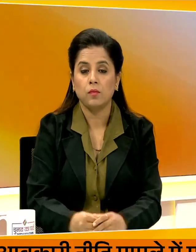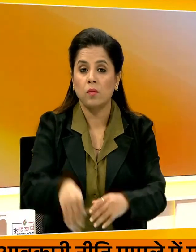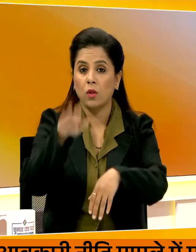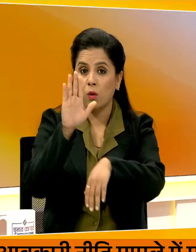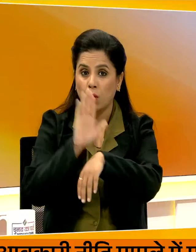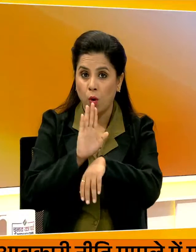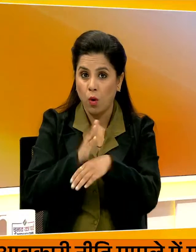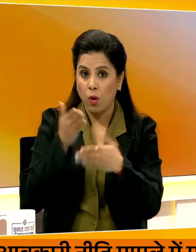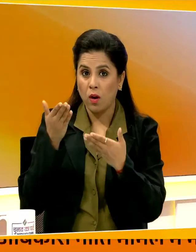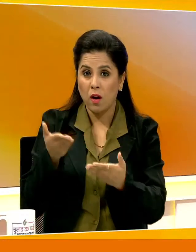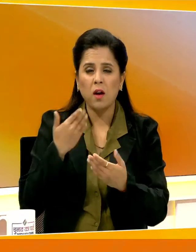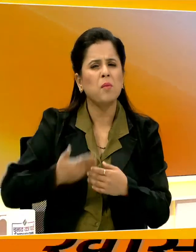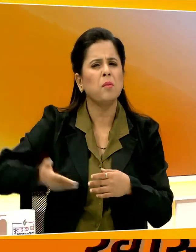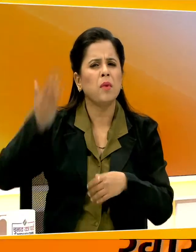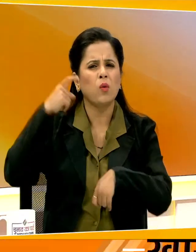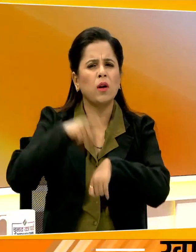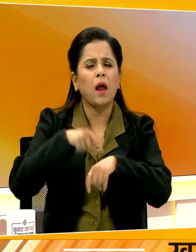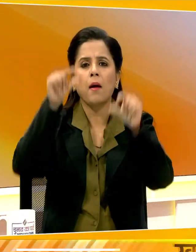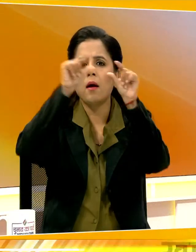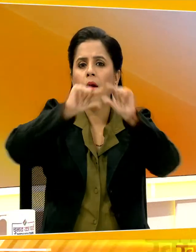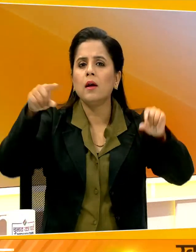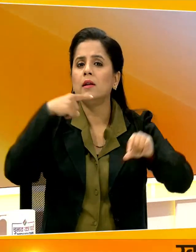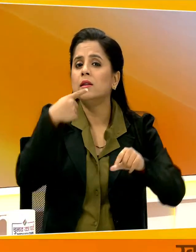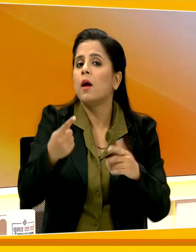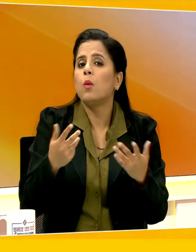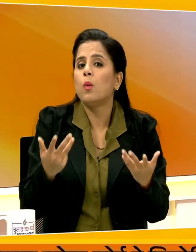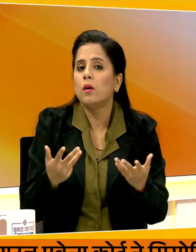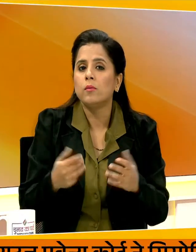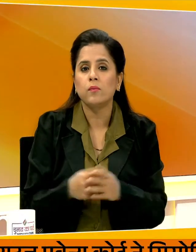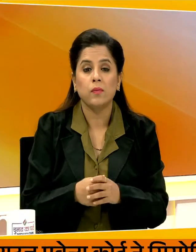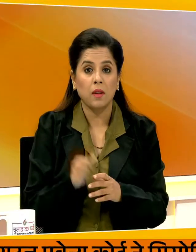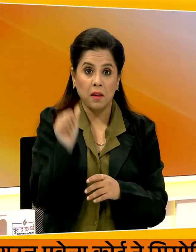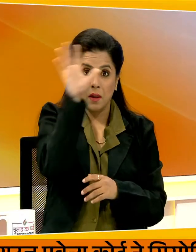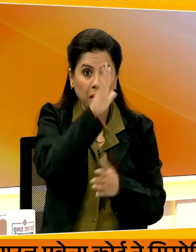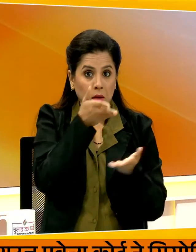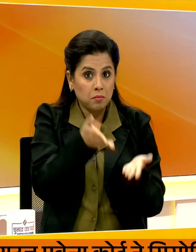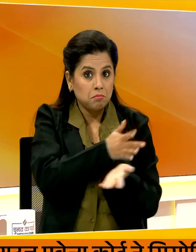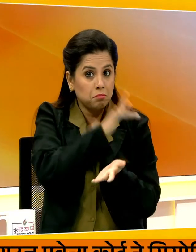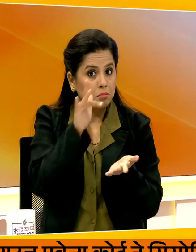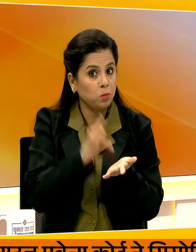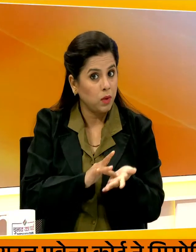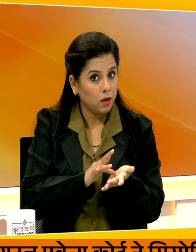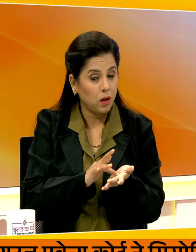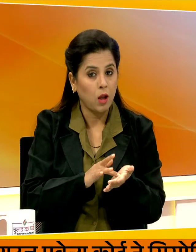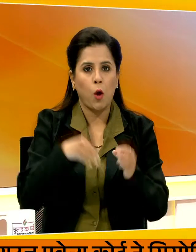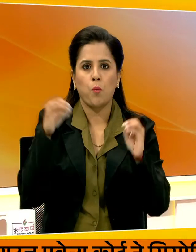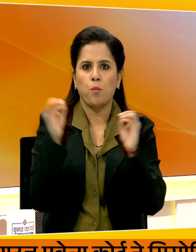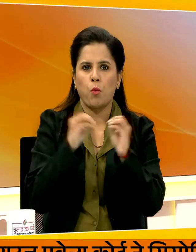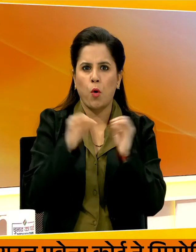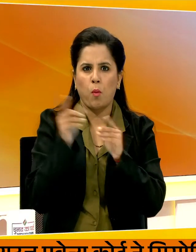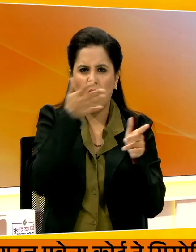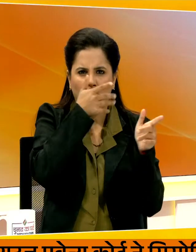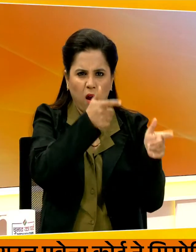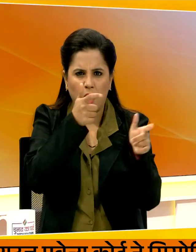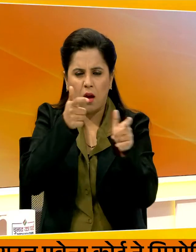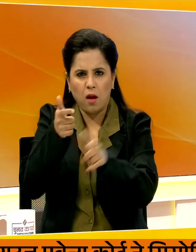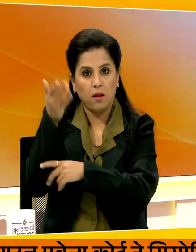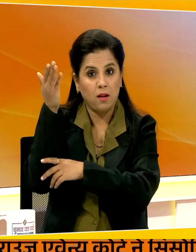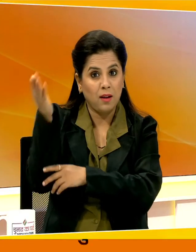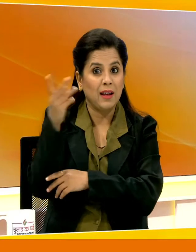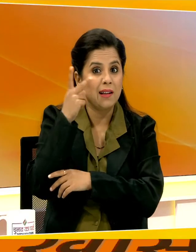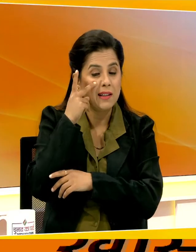कांग्रेस के उस दौर में हेडलाइन होती थी, भारत ने मुंबई आतंकी हमले